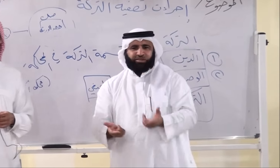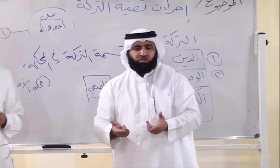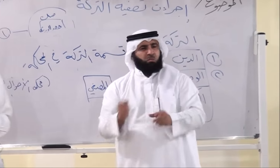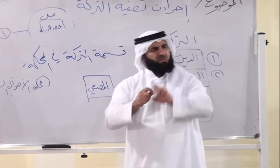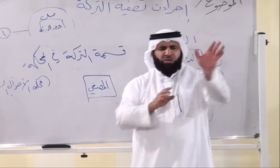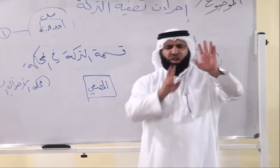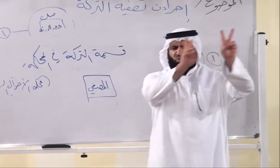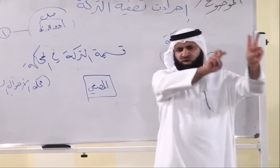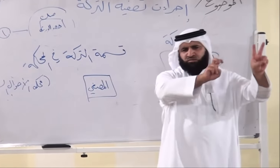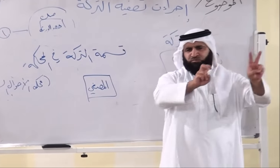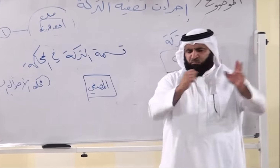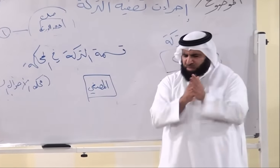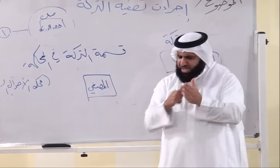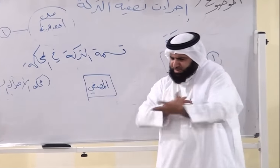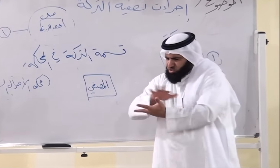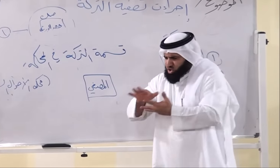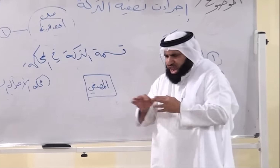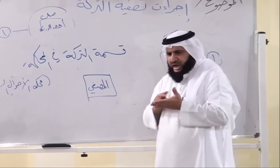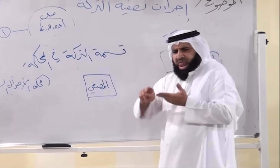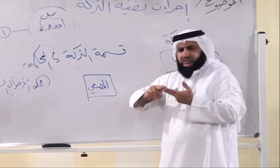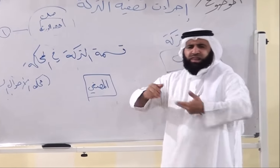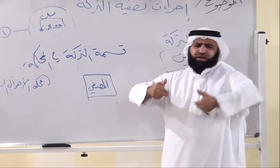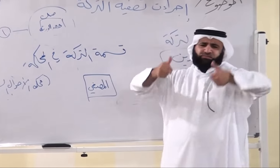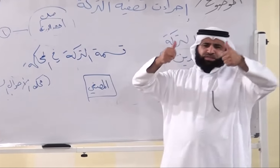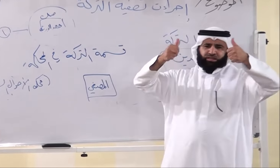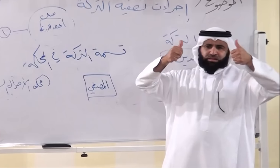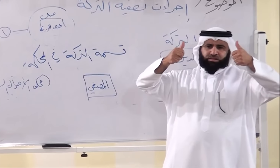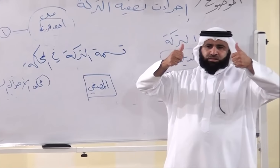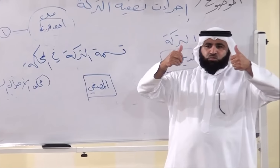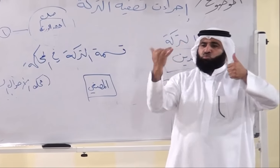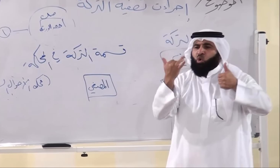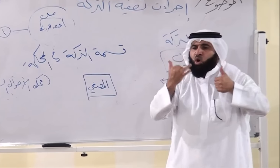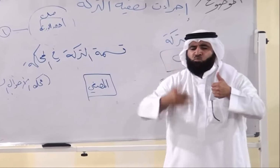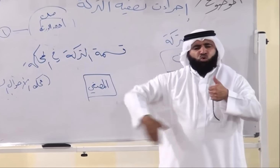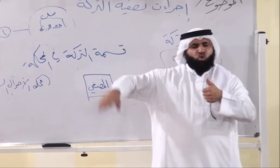وارث يبغى شيء واحد اللي هو نصيبه الشرعي.